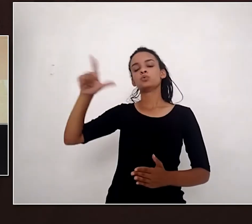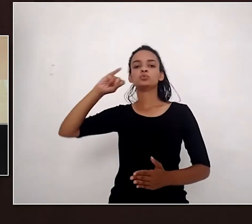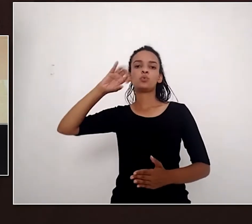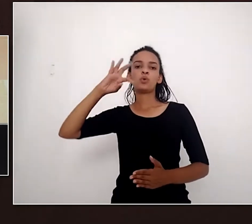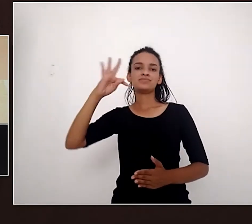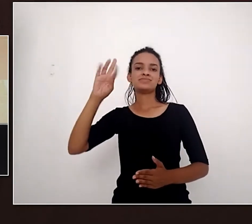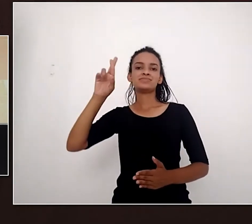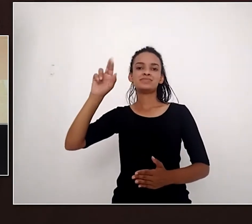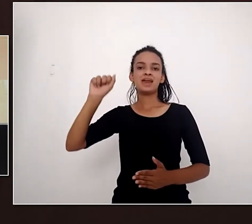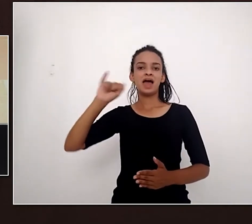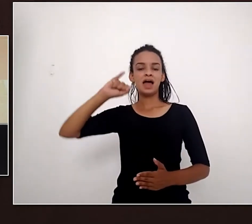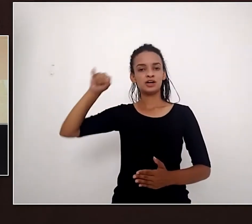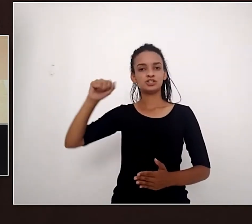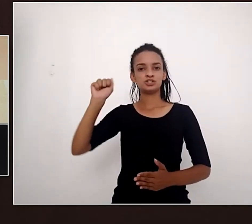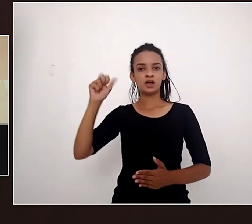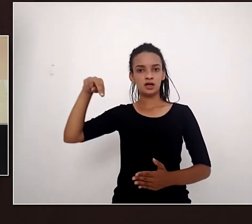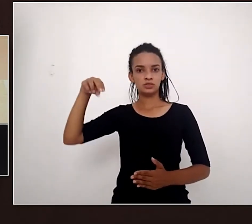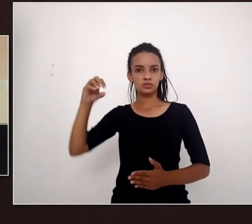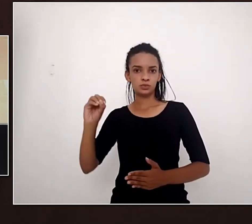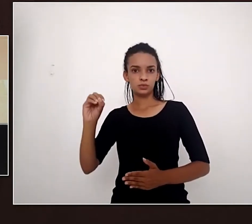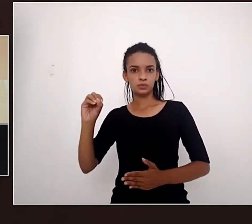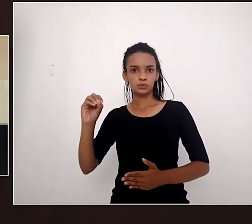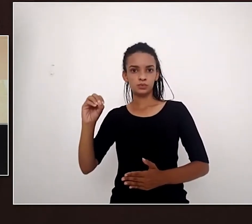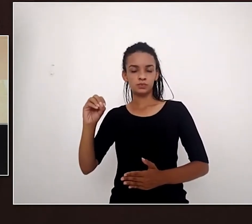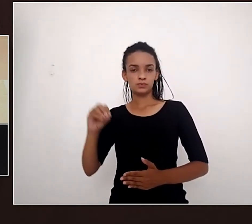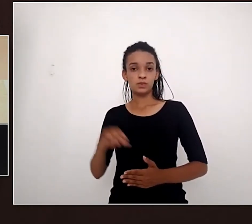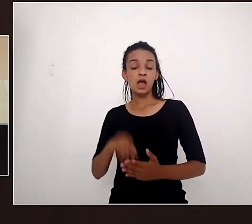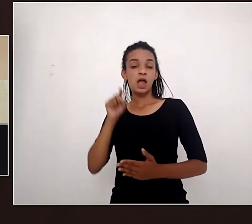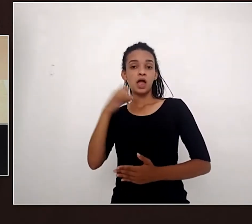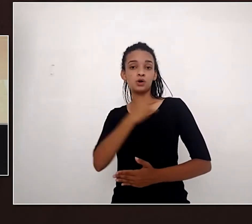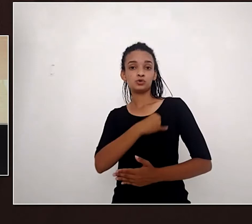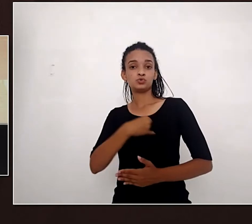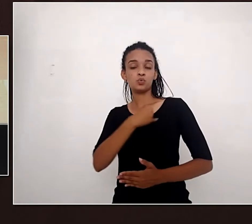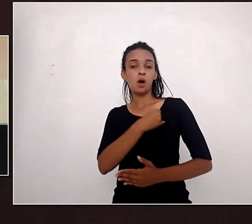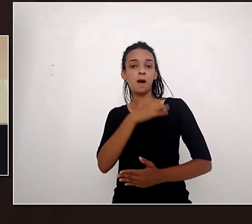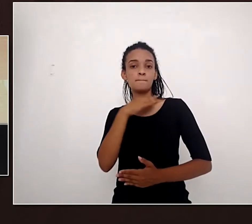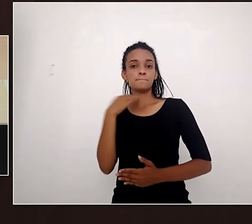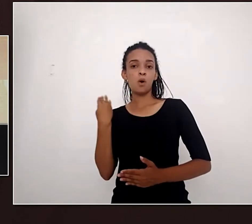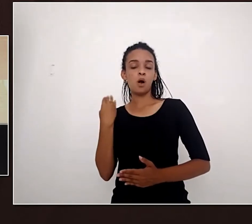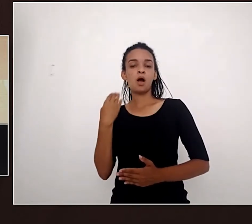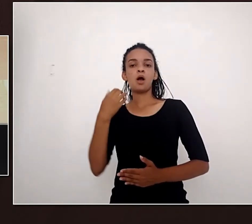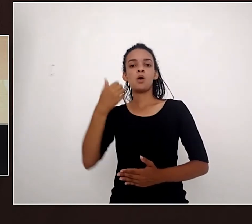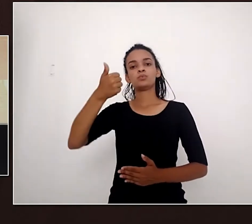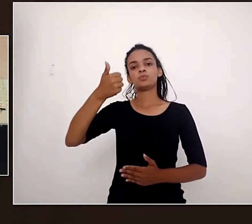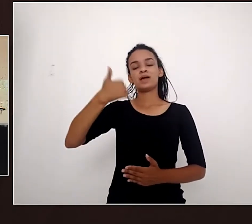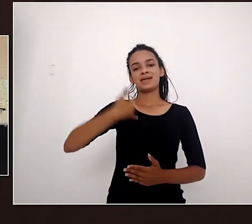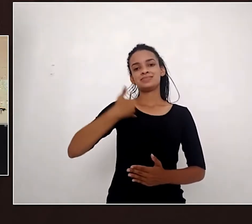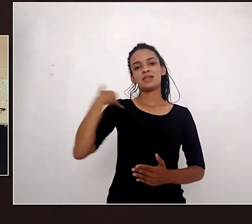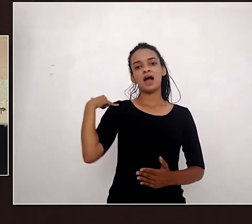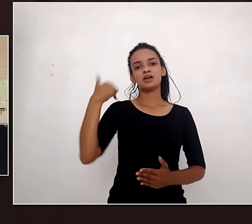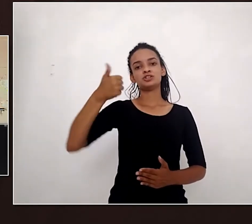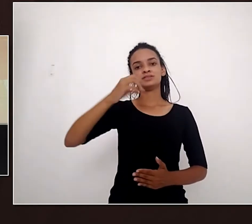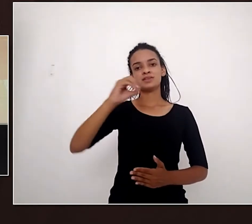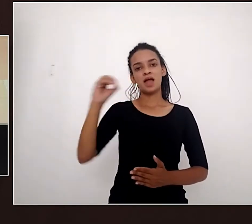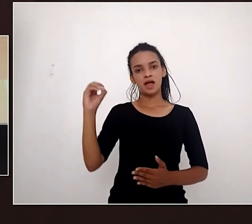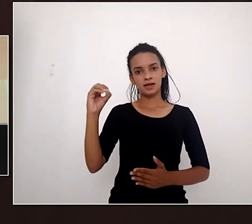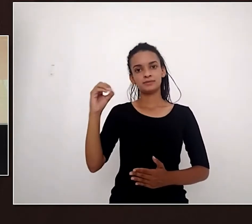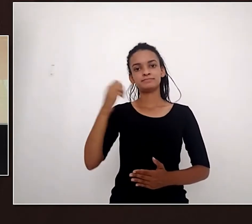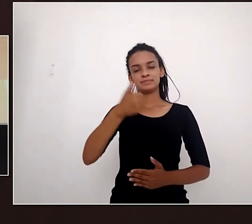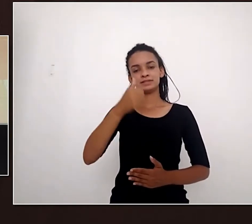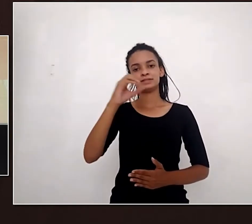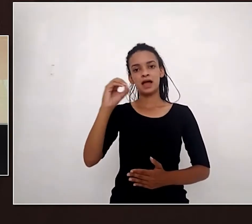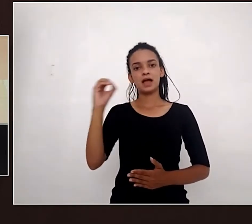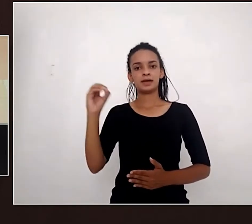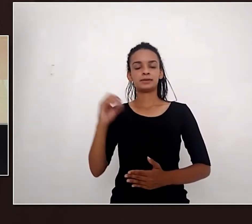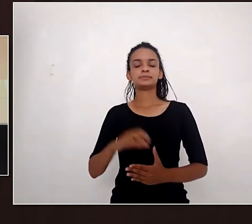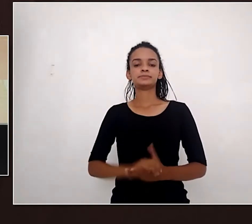100 anos de idade. Ele não foi martirizado, tá? Ele dormiu de velhice, 100 anos de idade.